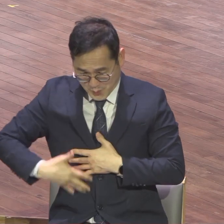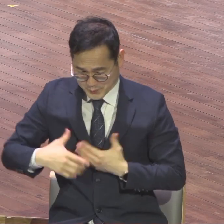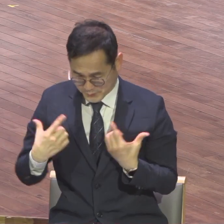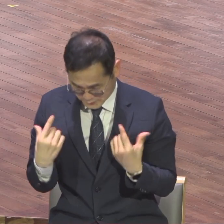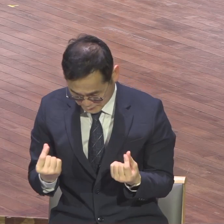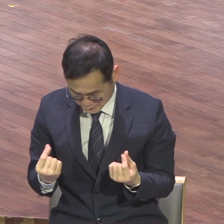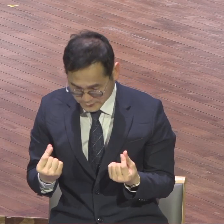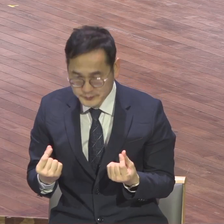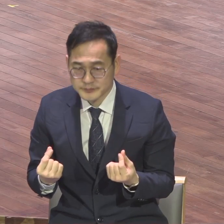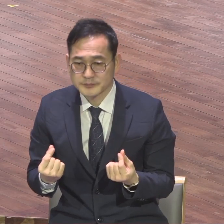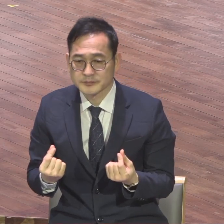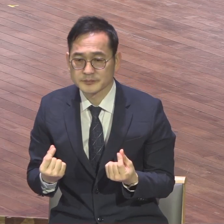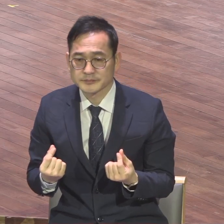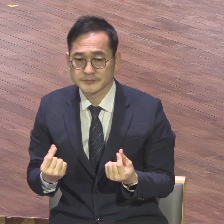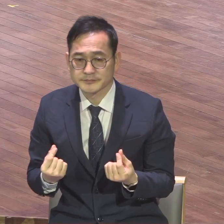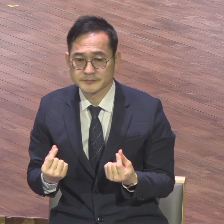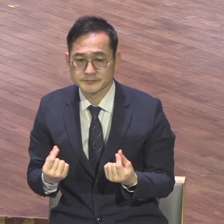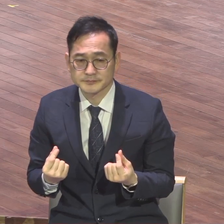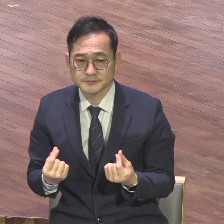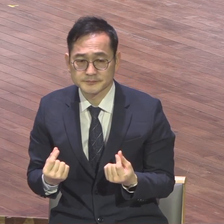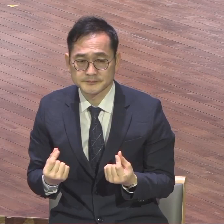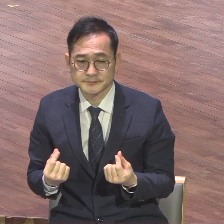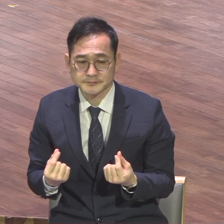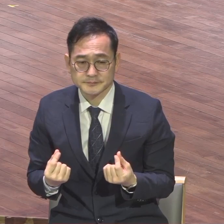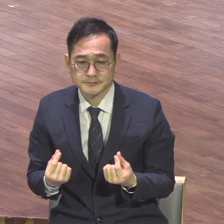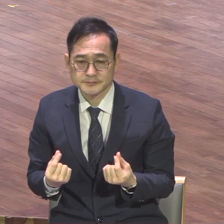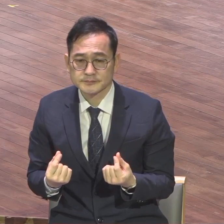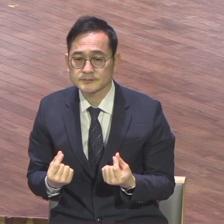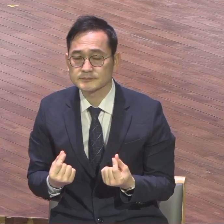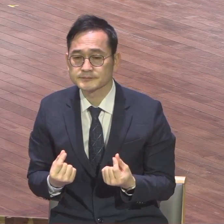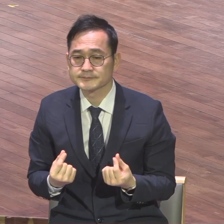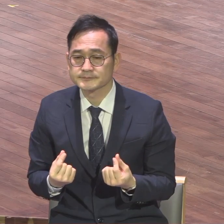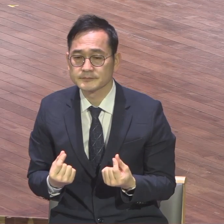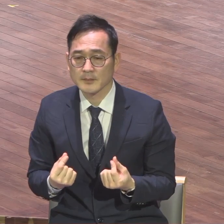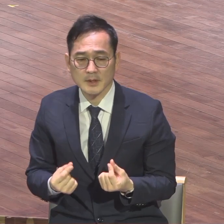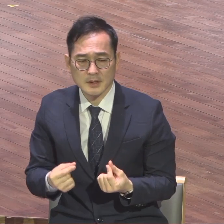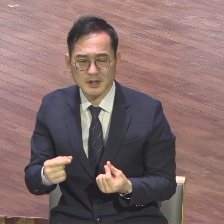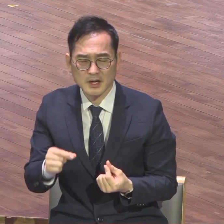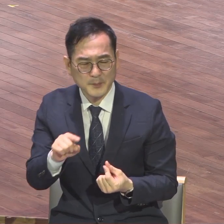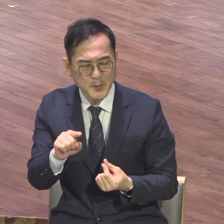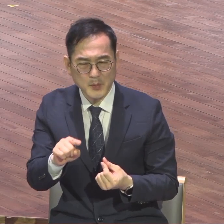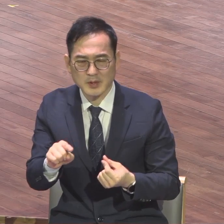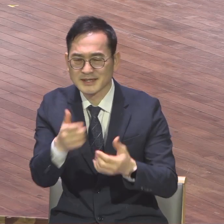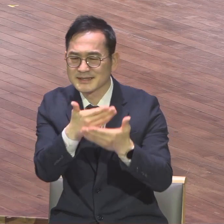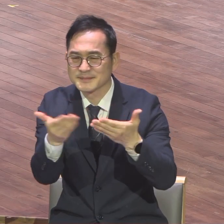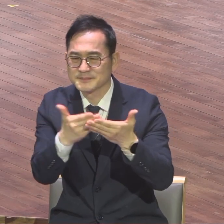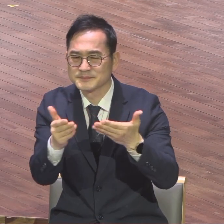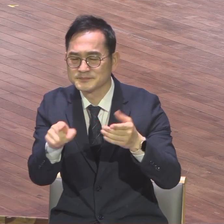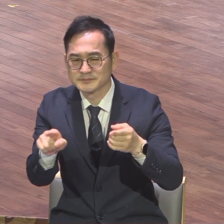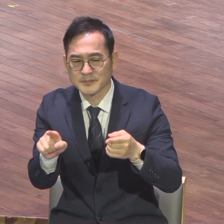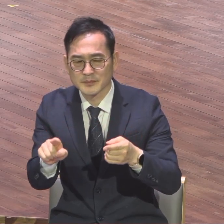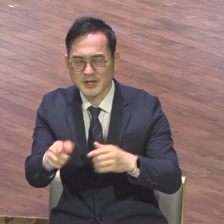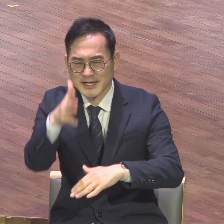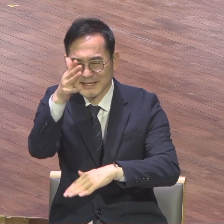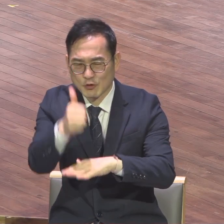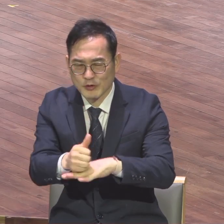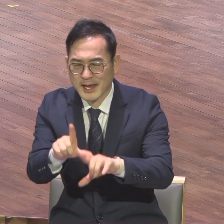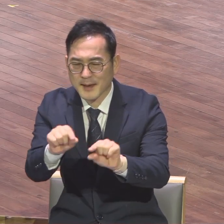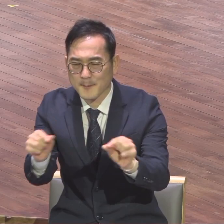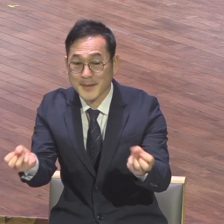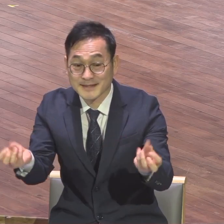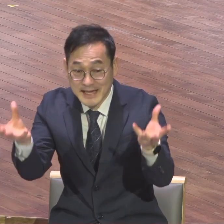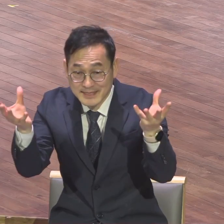하시고. 자, 오늘 본문은 최후의 만찬이라고 불리는 이 별칭 있죠. 최후의